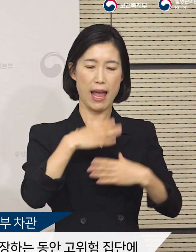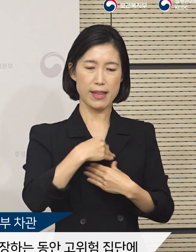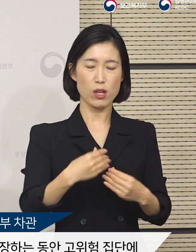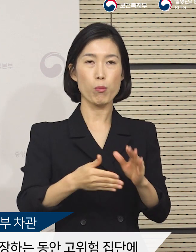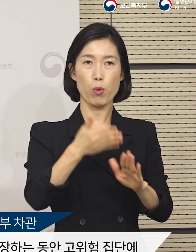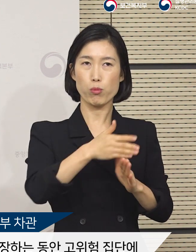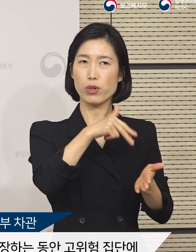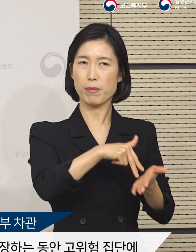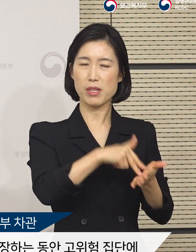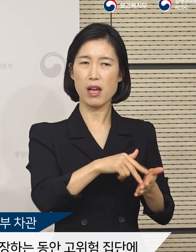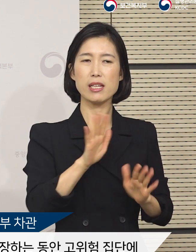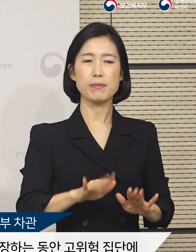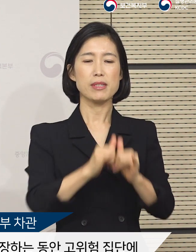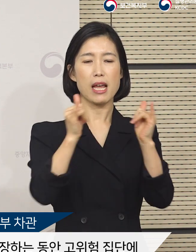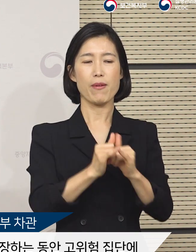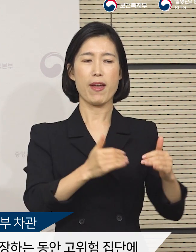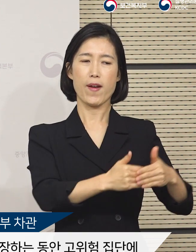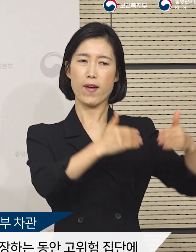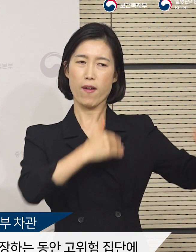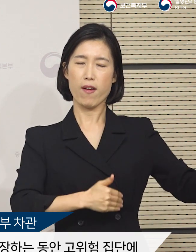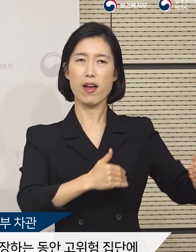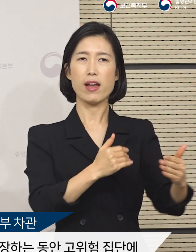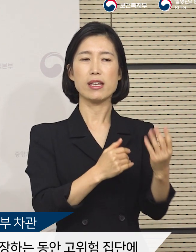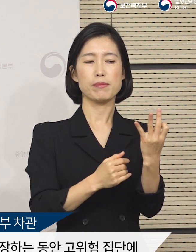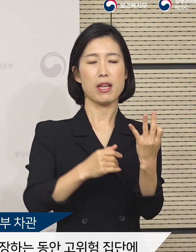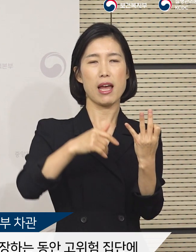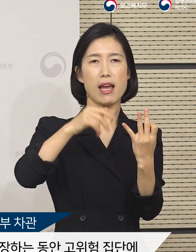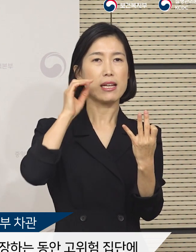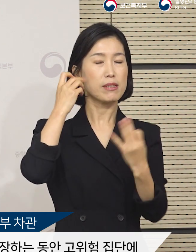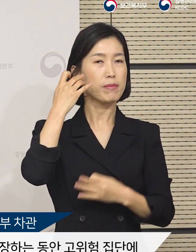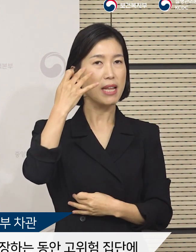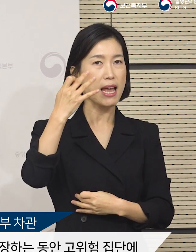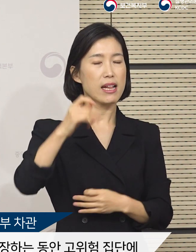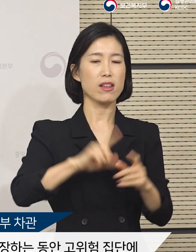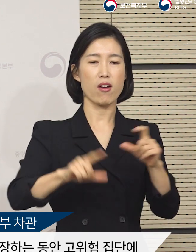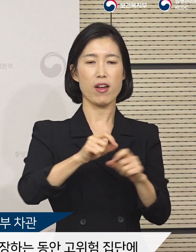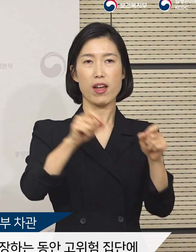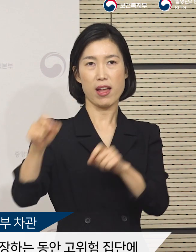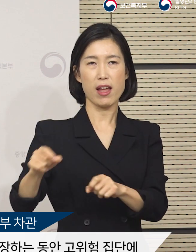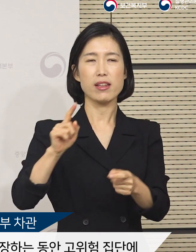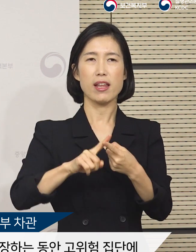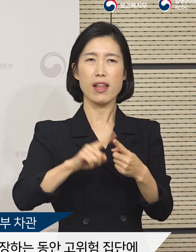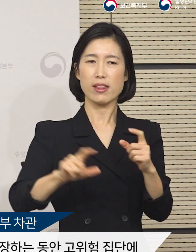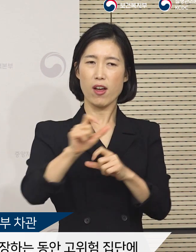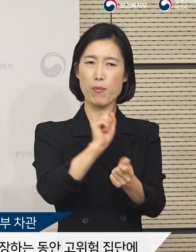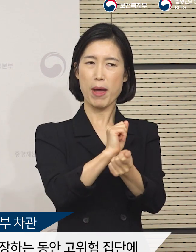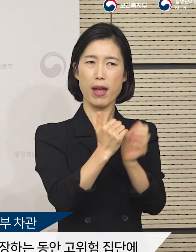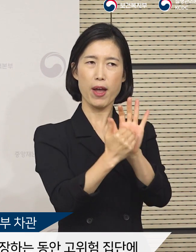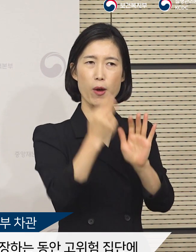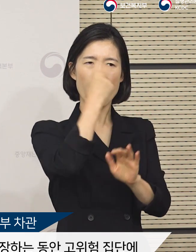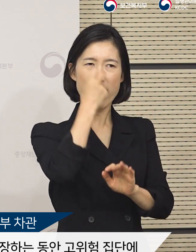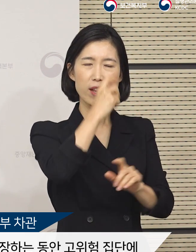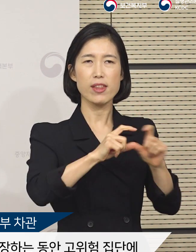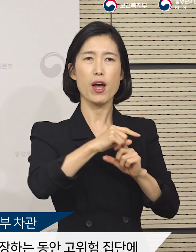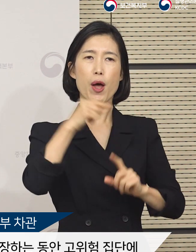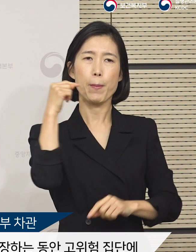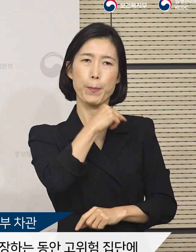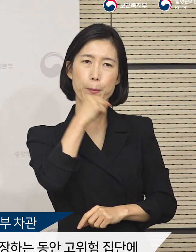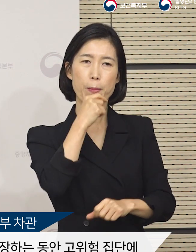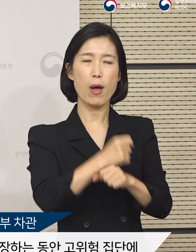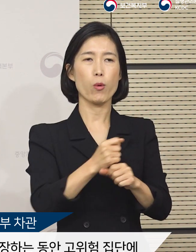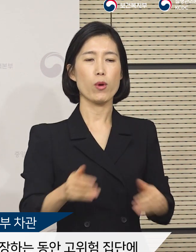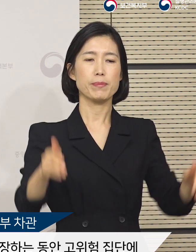중앙재난안전대책본부는 강화된 사회적 거리두기를 연장하는 동안 고위험 집단에 대한 방역 관리를 강화하며 집단